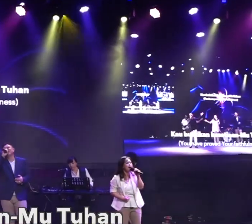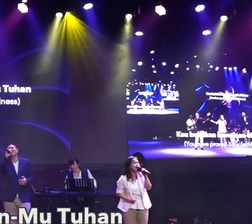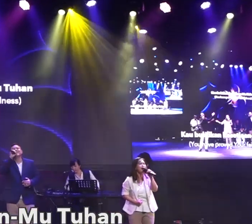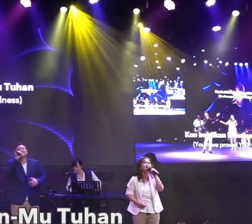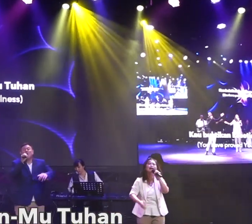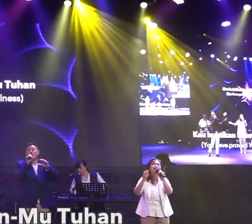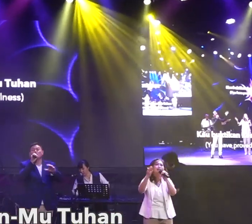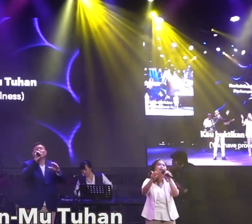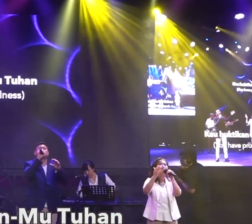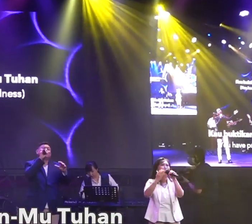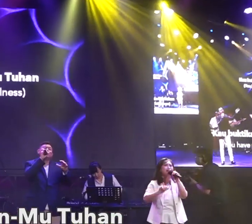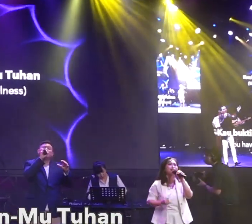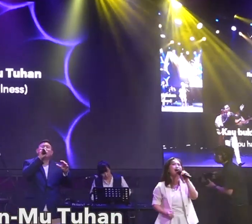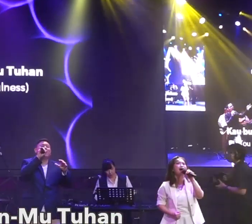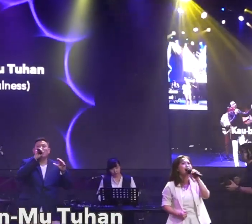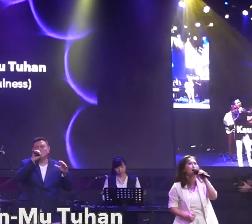buktikan